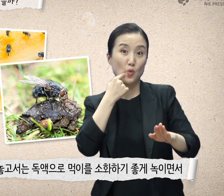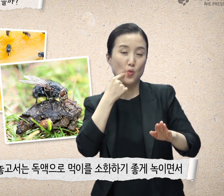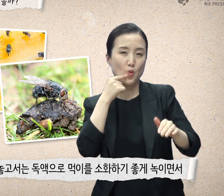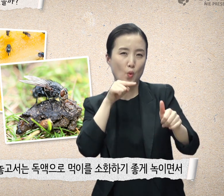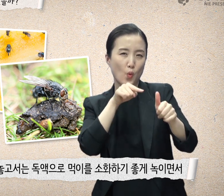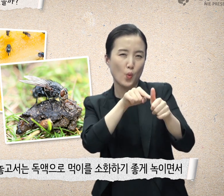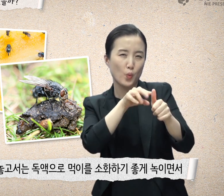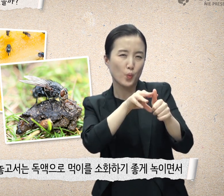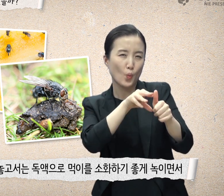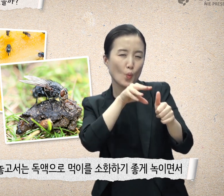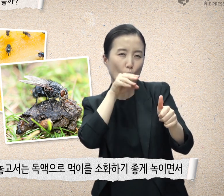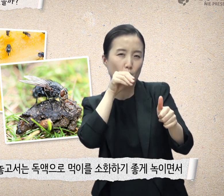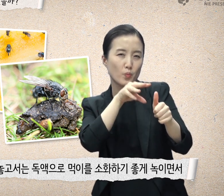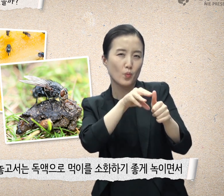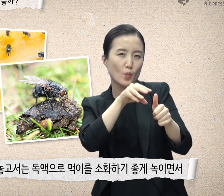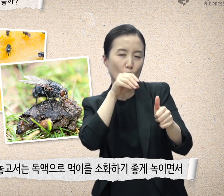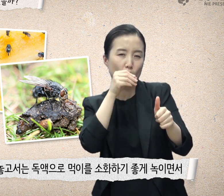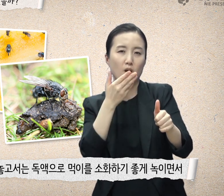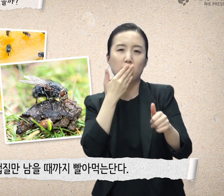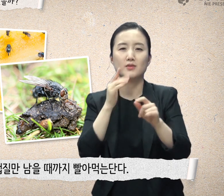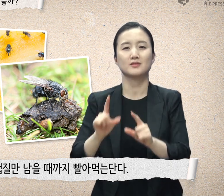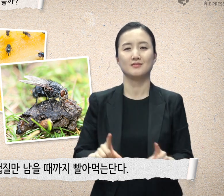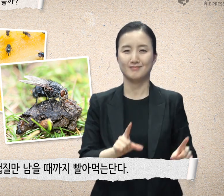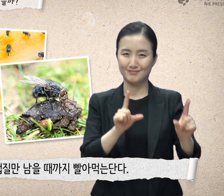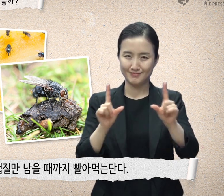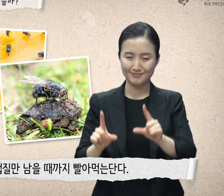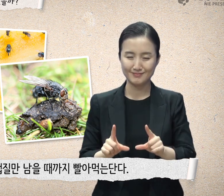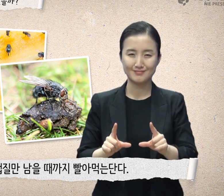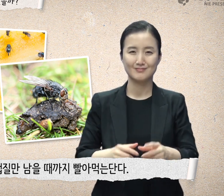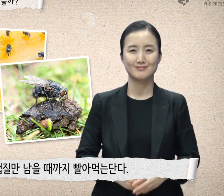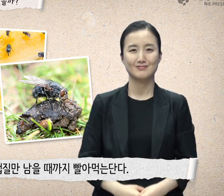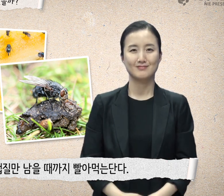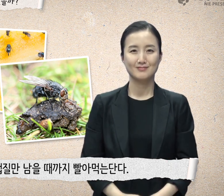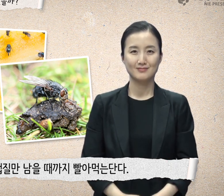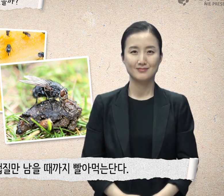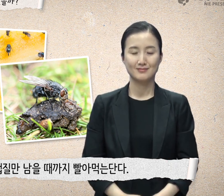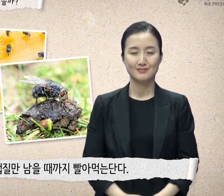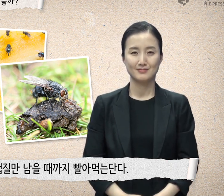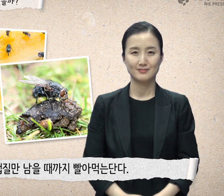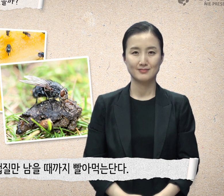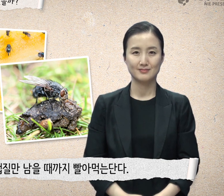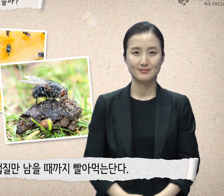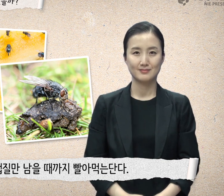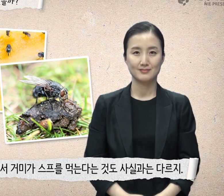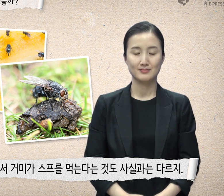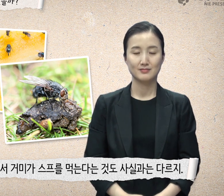먹이를 소화하기 좋게 녹이면서 껍질만 남을 때까지 빨아먹는단다.